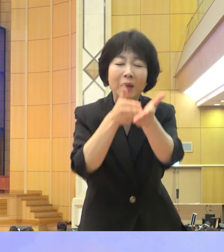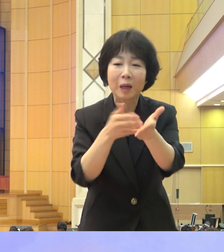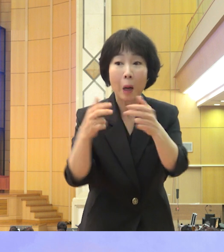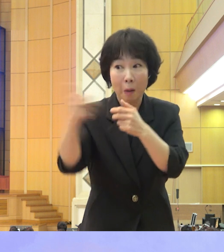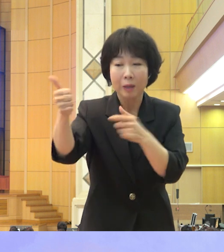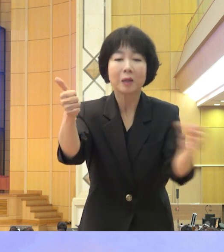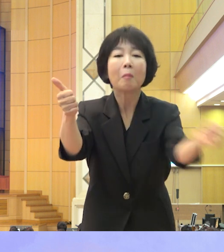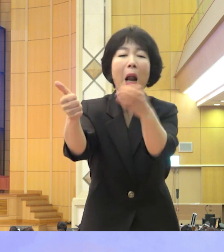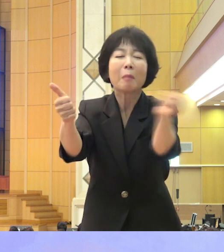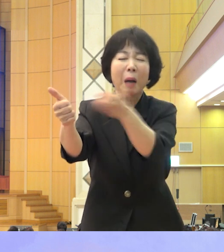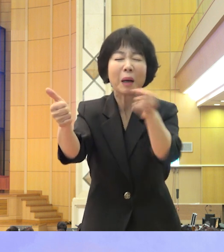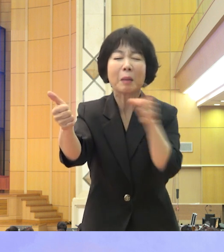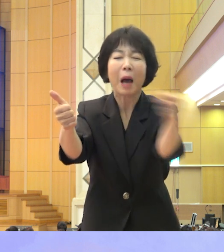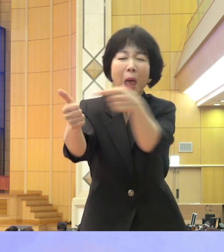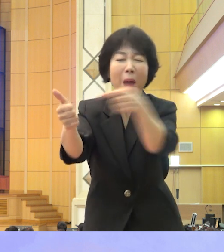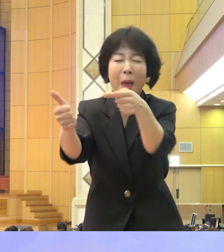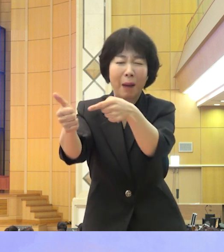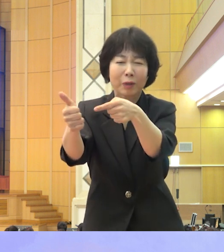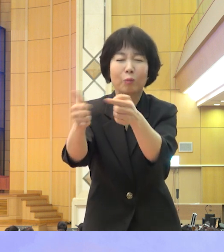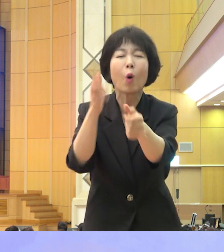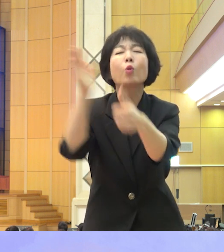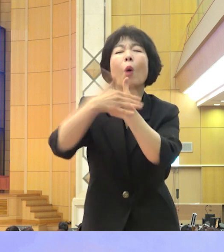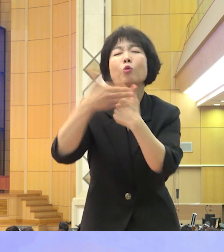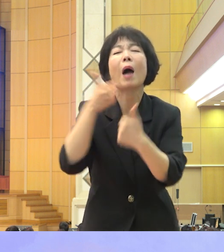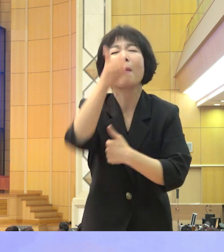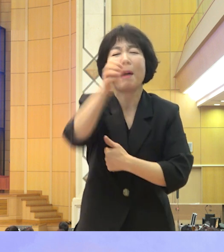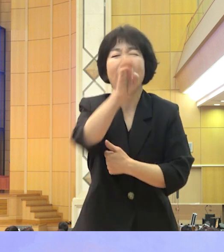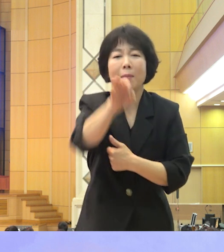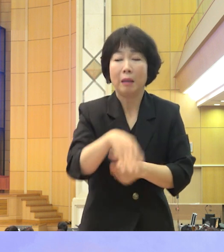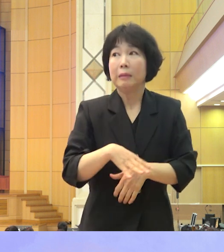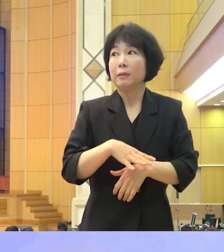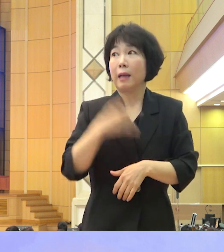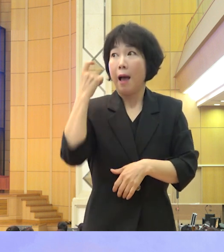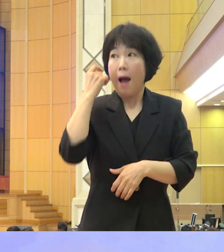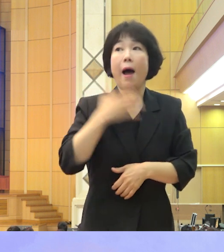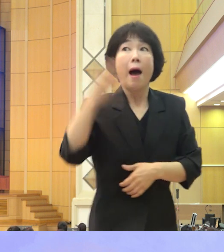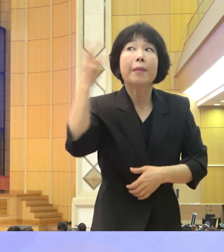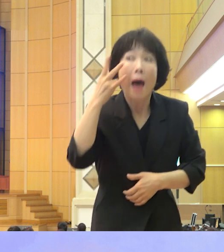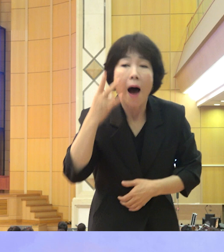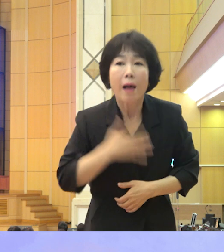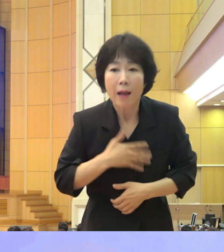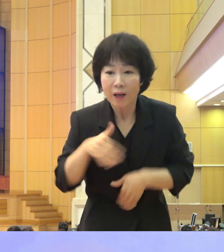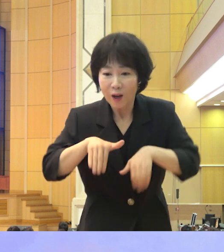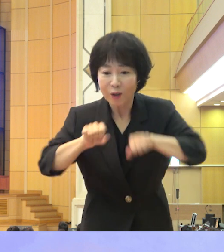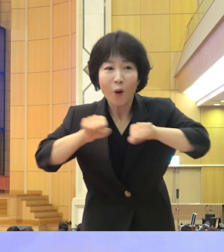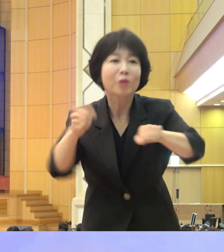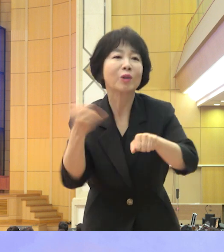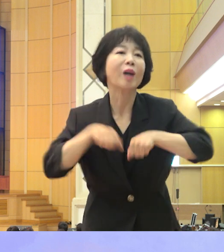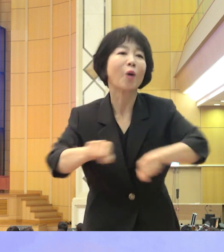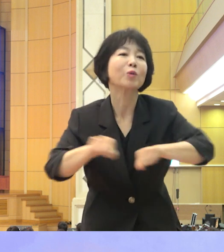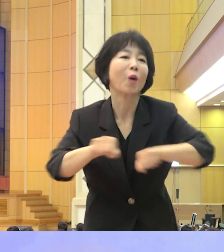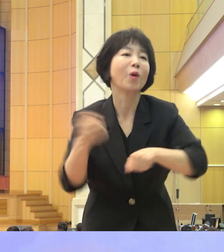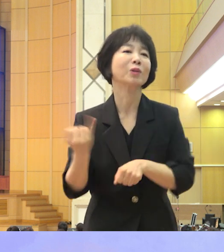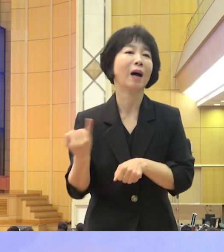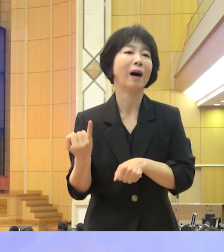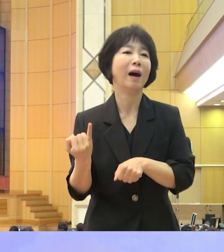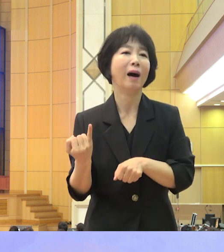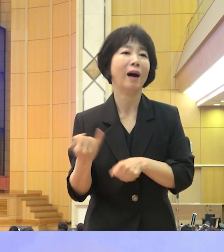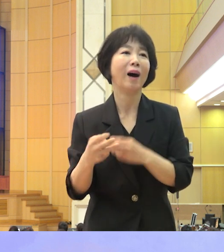빨리 수술할 수 없겠냐고, 그 좀 얘기 좀 해주라고. 그래서 그 청소부 되시는 분이